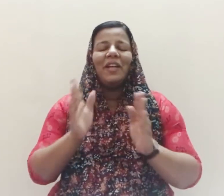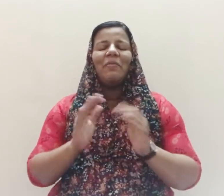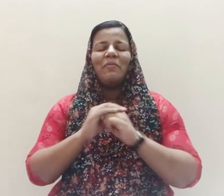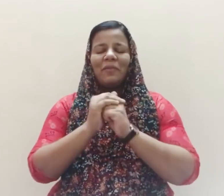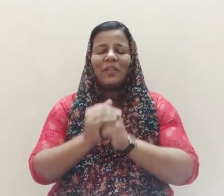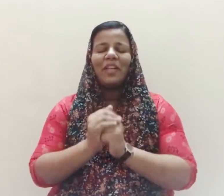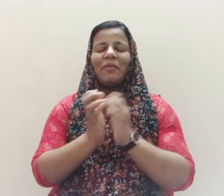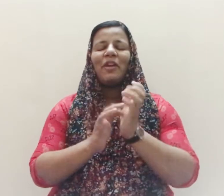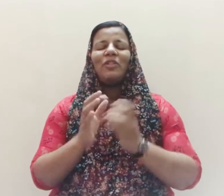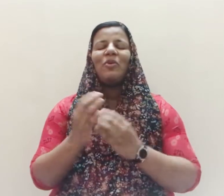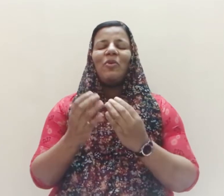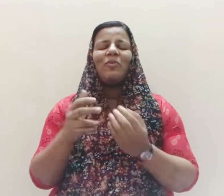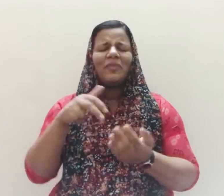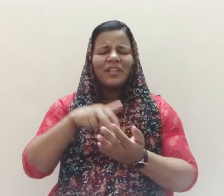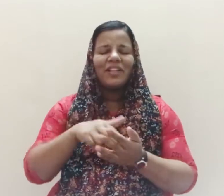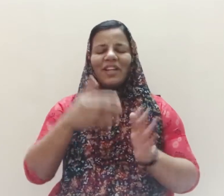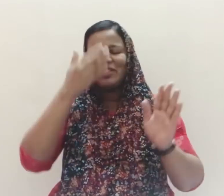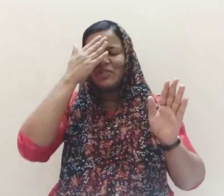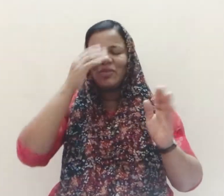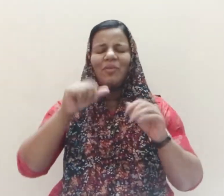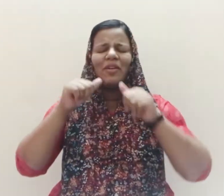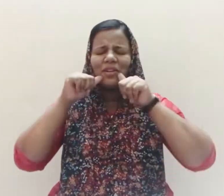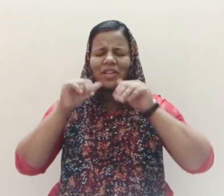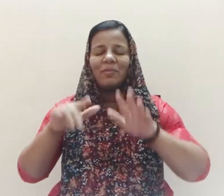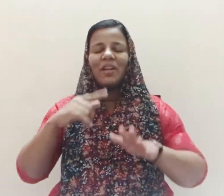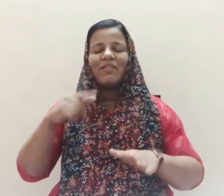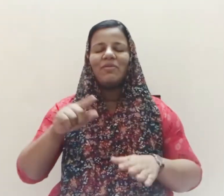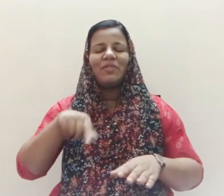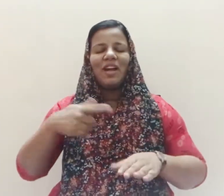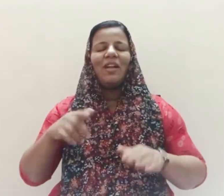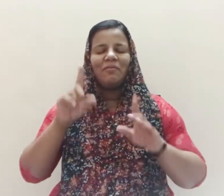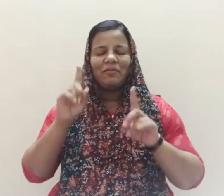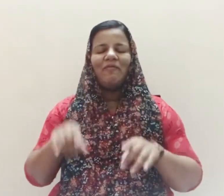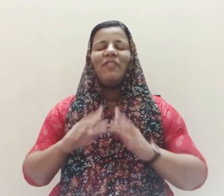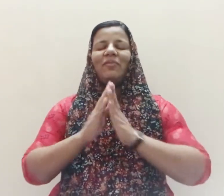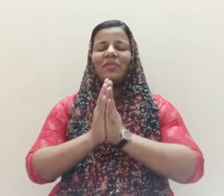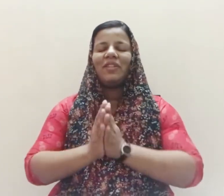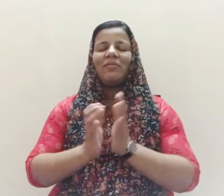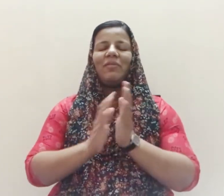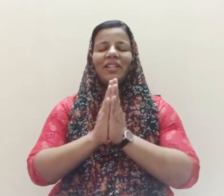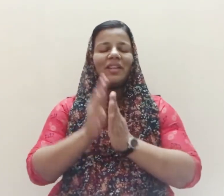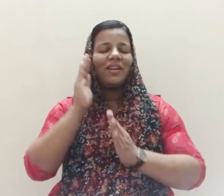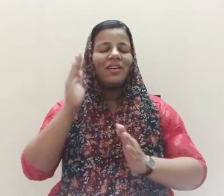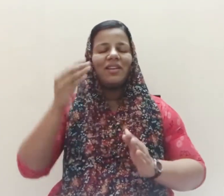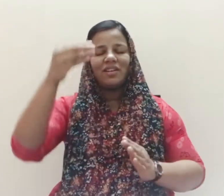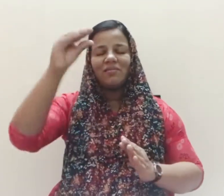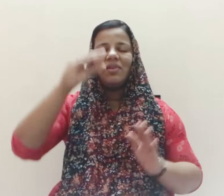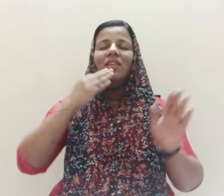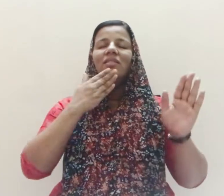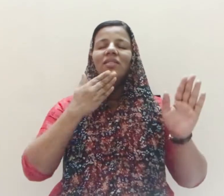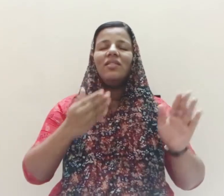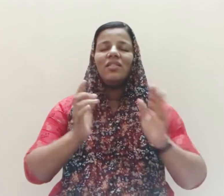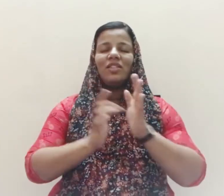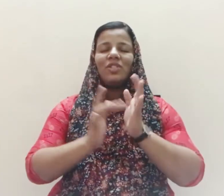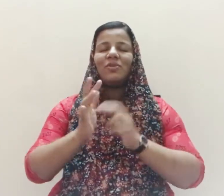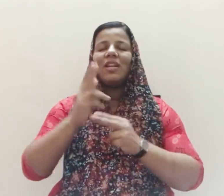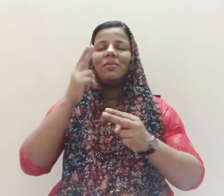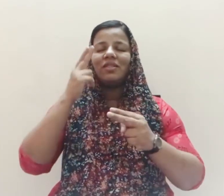അങ്ങുള്ളതിനായി സ്തോത്രം. ഏറ്റവും അനുഗ്രഹിക്കപ്പെട്ട ഒരു ദിവസമാക്കി അങ്ങ് തീർക്കണമെന്ന് പ്രാർത്ഥിക്കുന്നു. പ്രാർത്ഥന കേട്ട കൃപകൾക്ക് നന്ദി. യേശു ക്രിസ്തുവിൻ്റെ നാമത്തിൽ